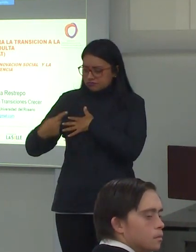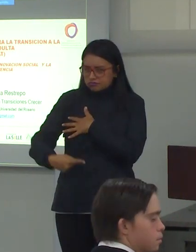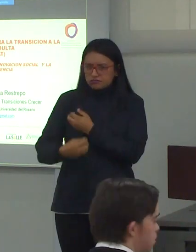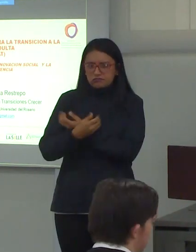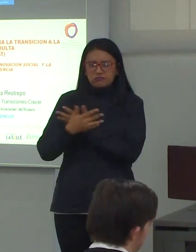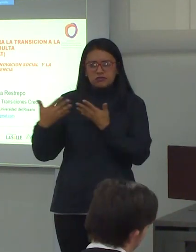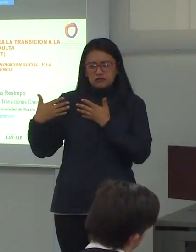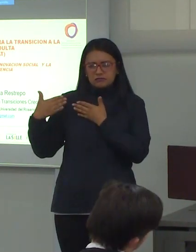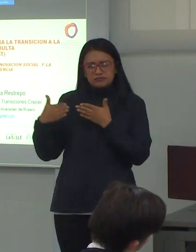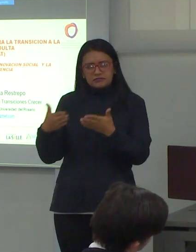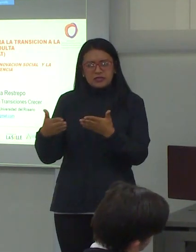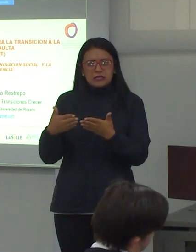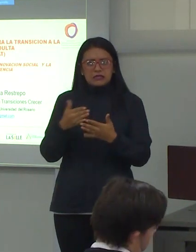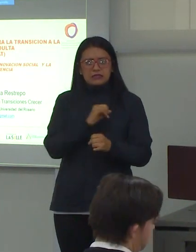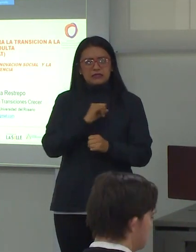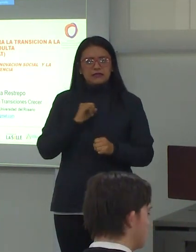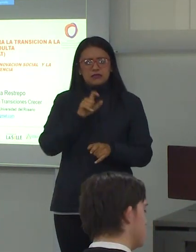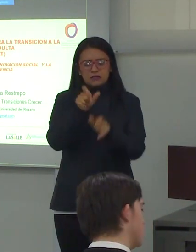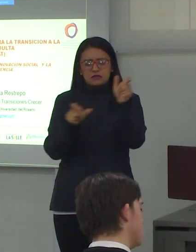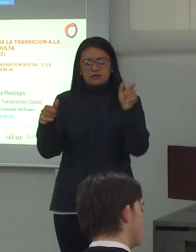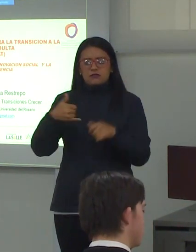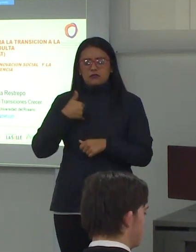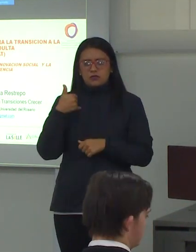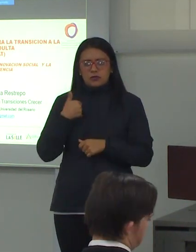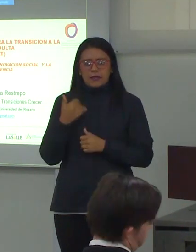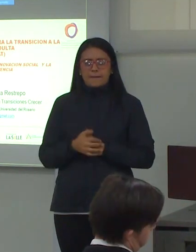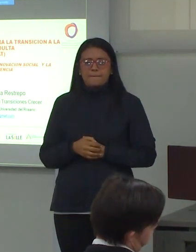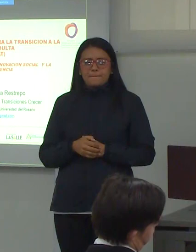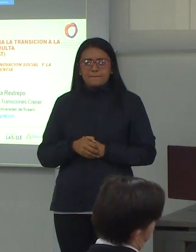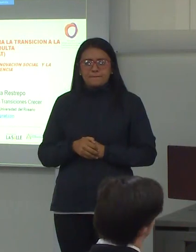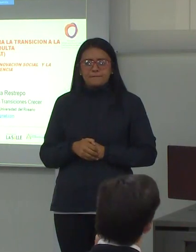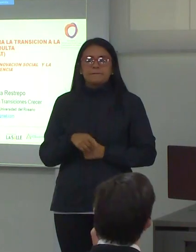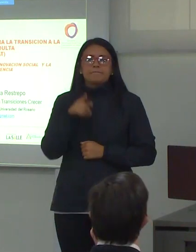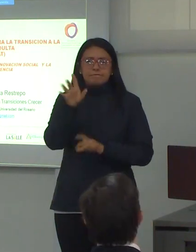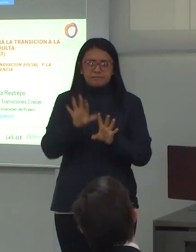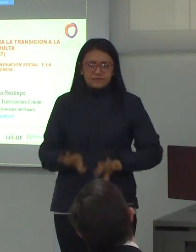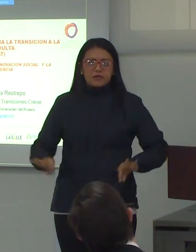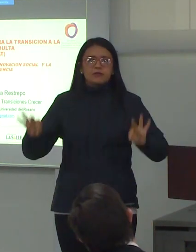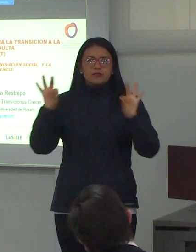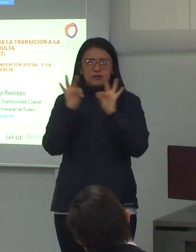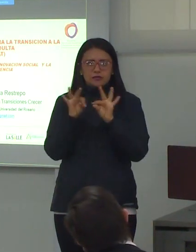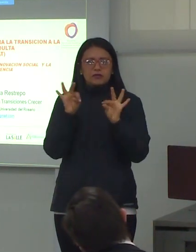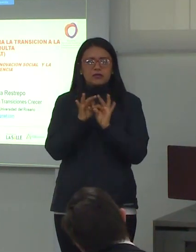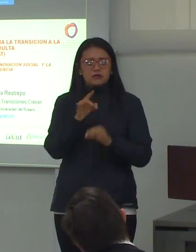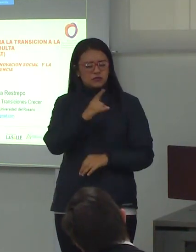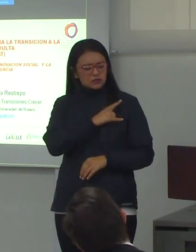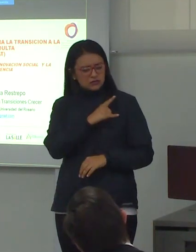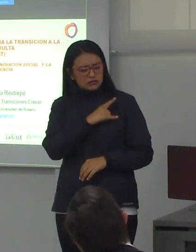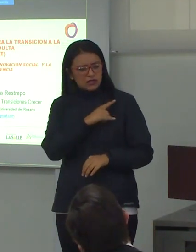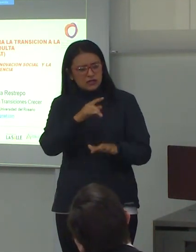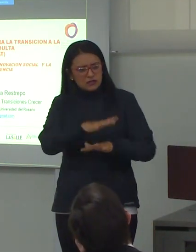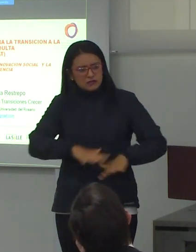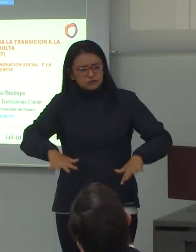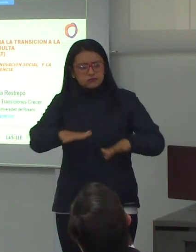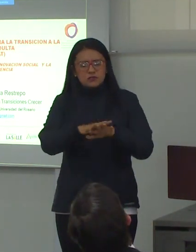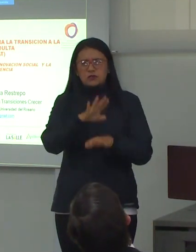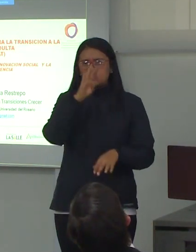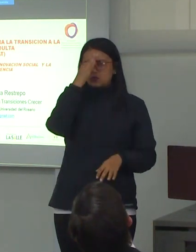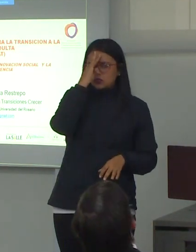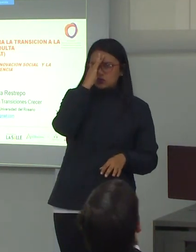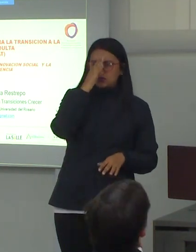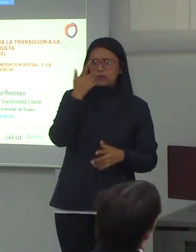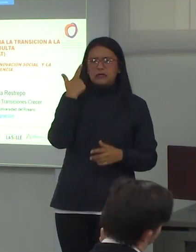individuales de los muchachos. Entonces es importante mirar desde educación superior, desde las dudas,